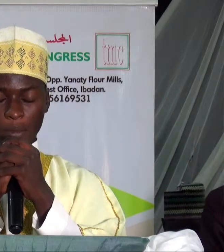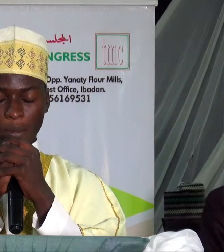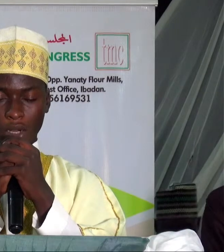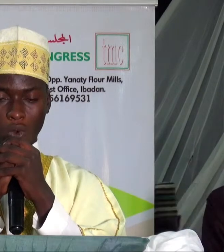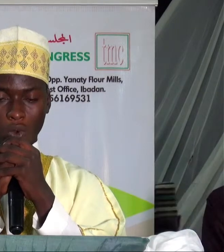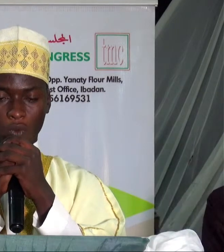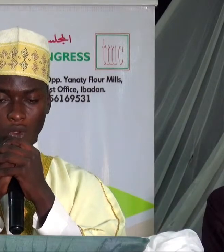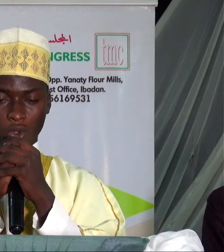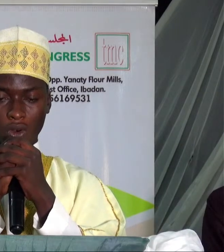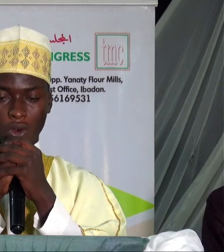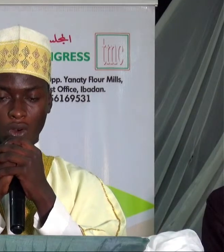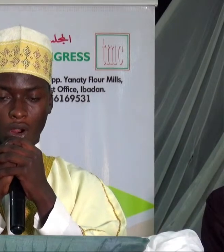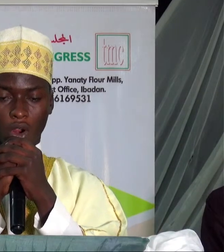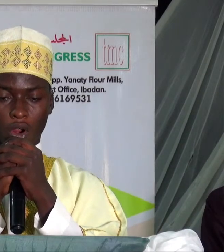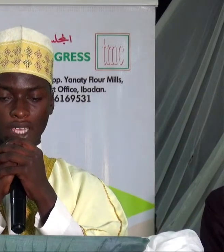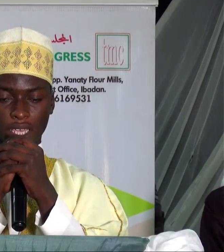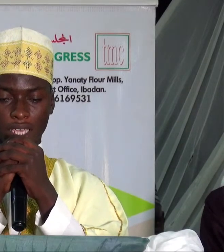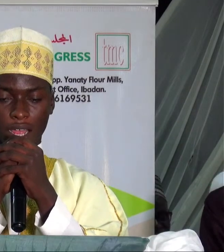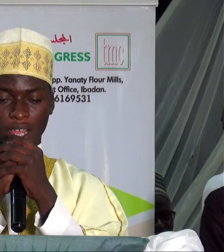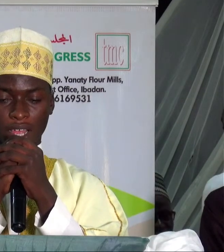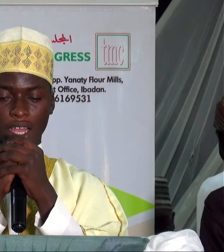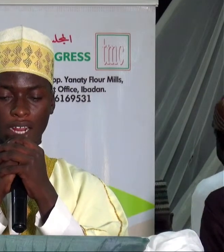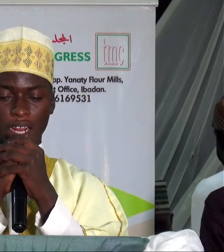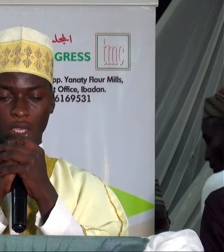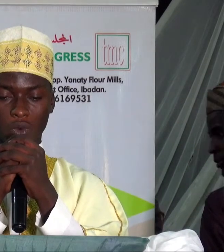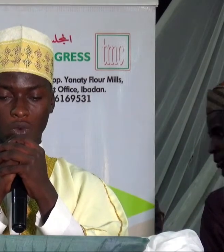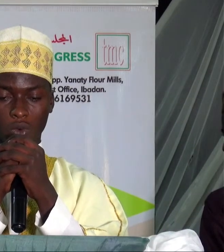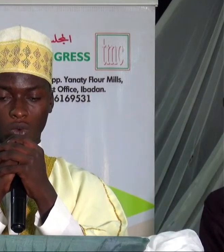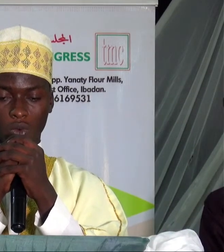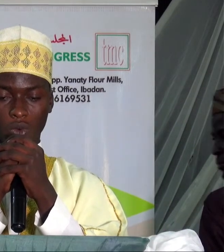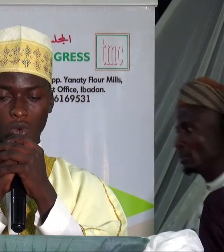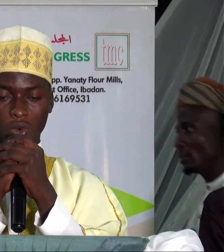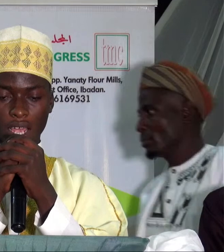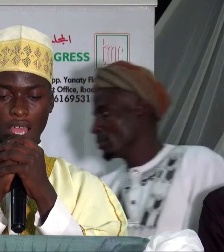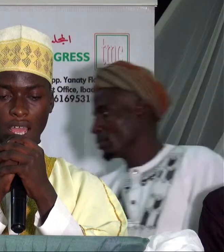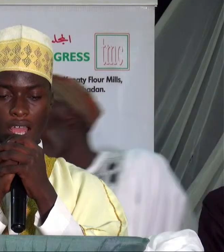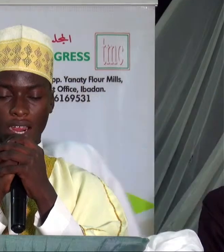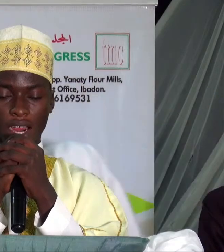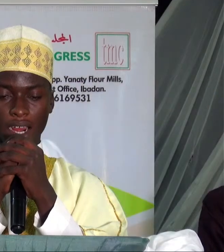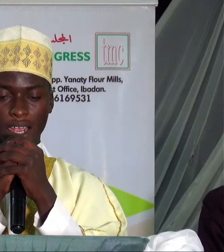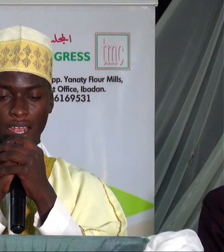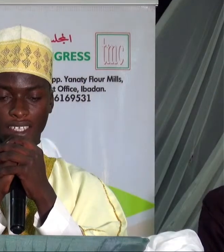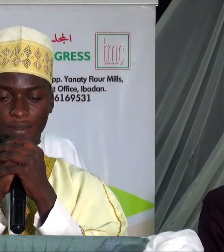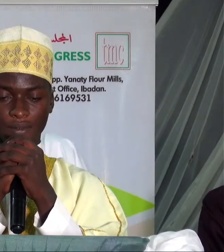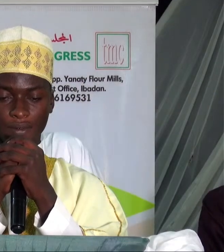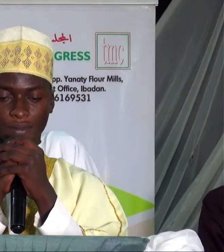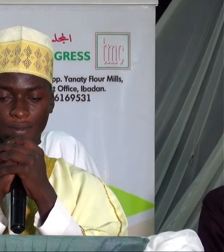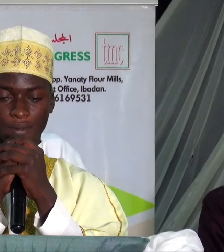فمن اضطر غير باغ ولا عاد